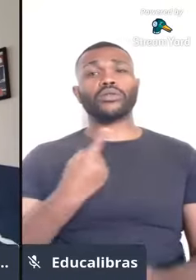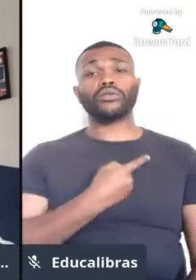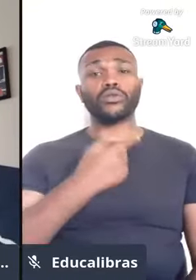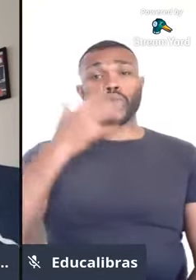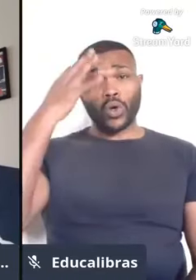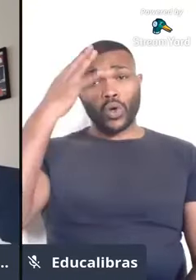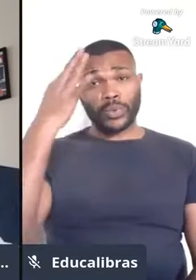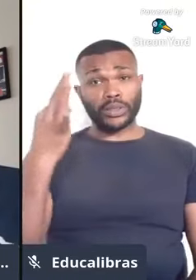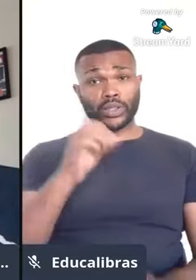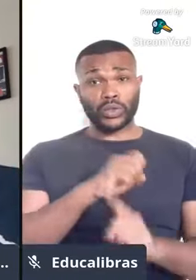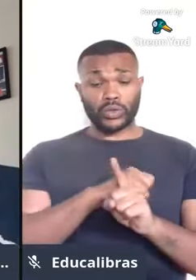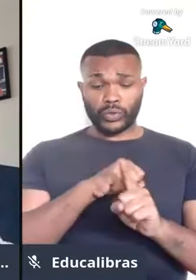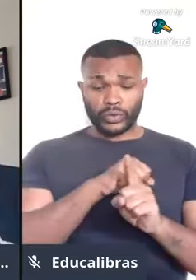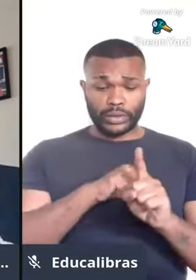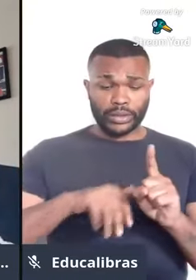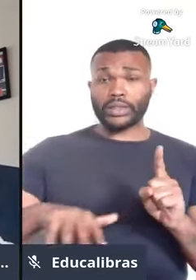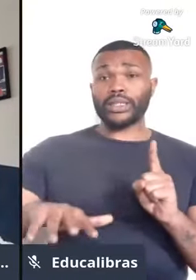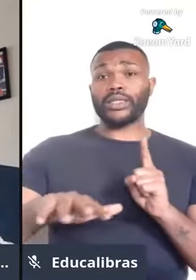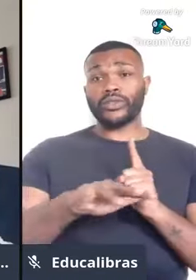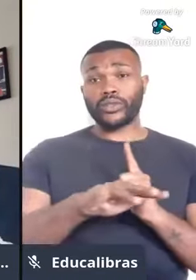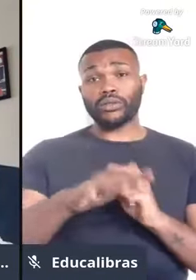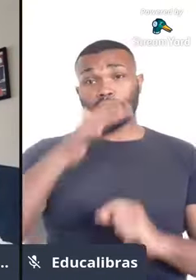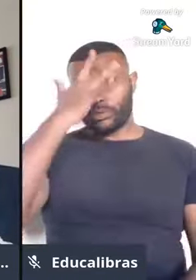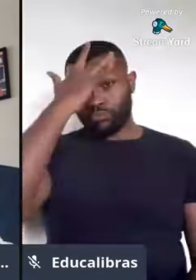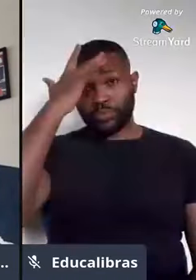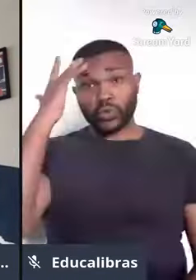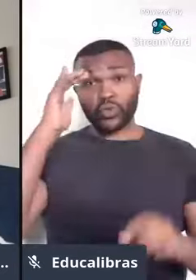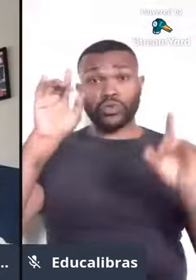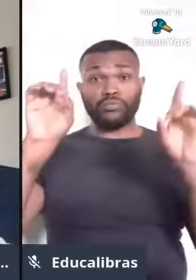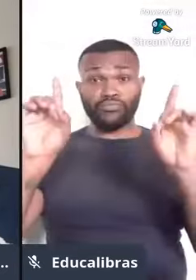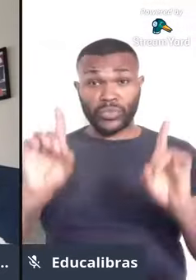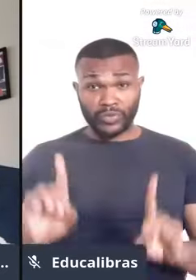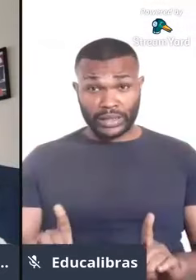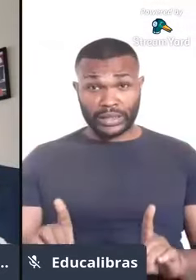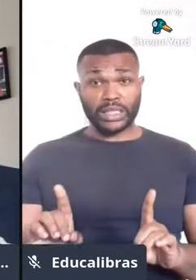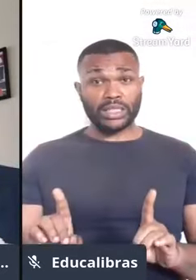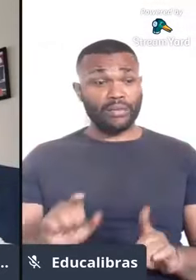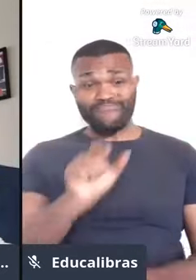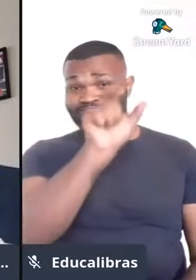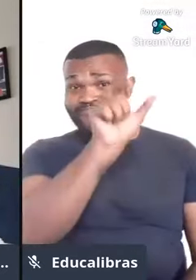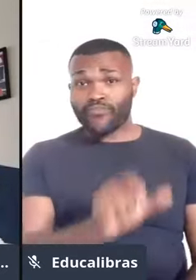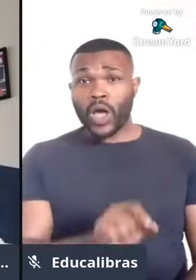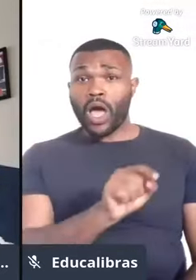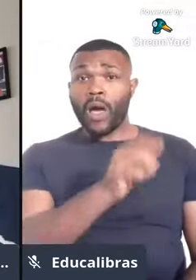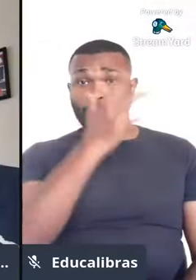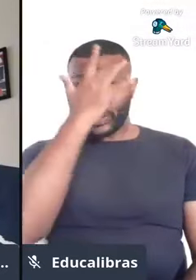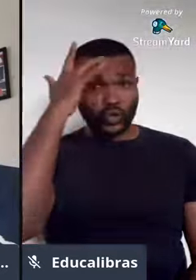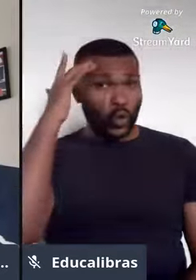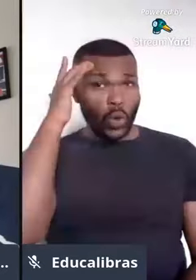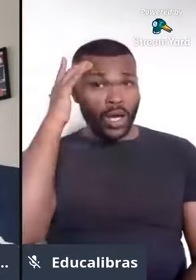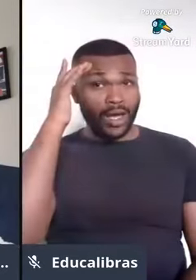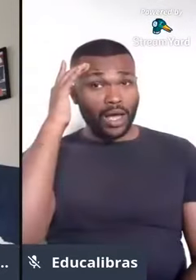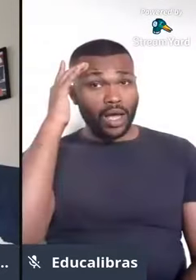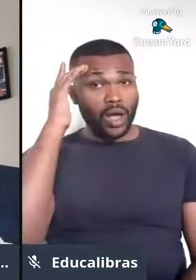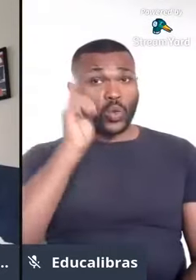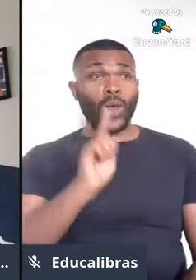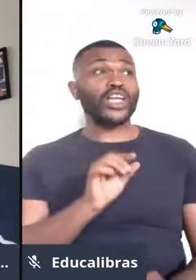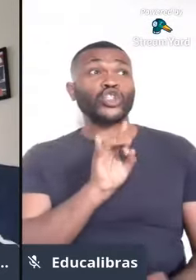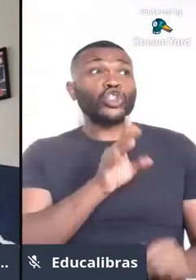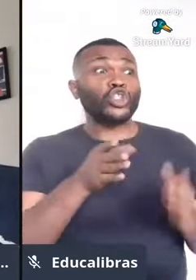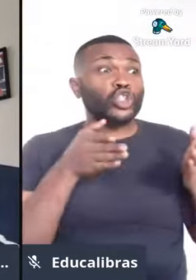sociedade compreender a pessoa com deficiência como uma pessoa, e não como uma deficiência. Não como uma